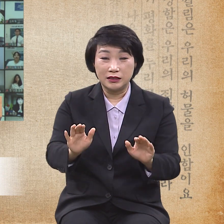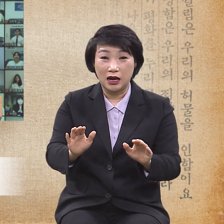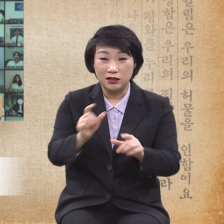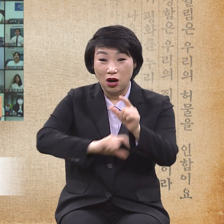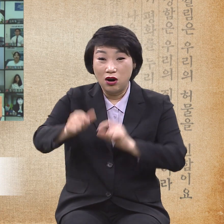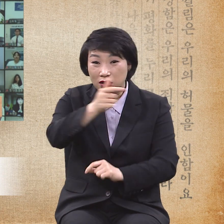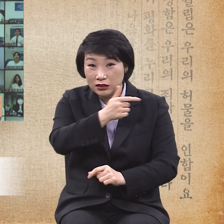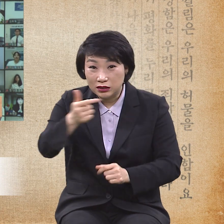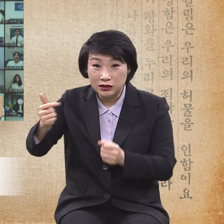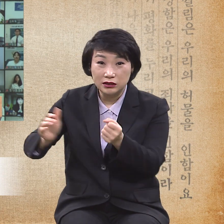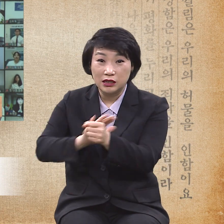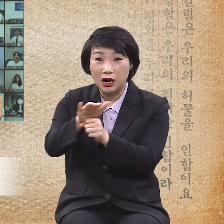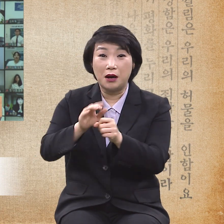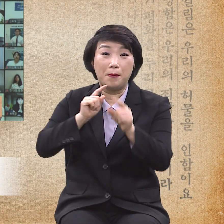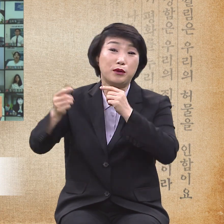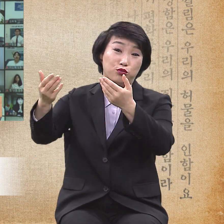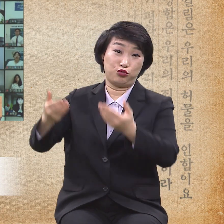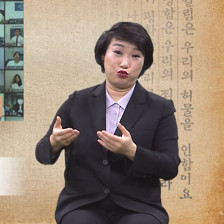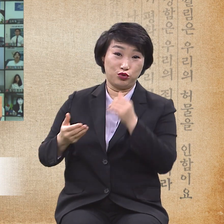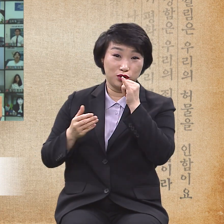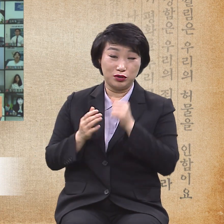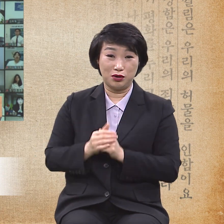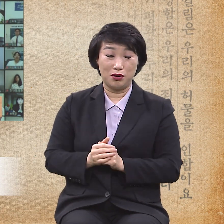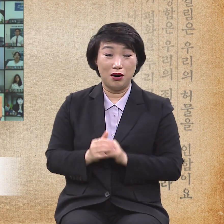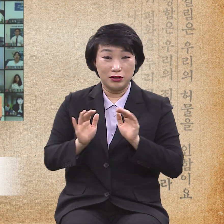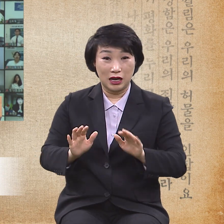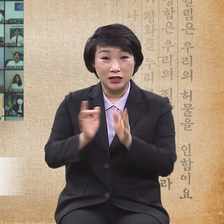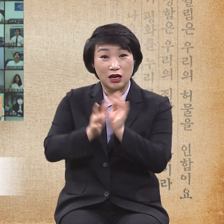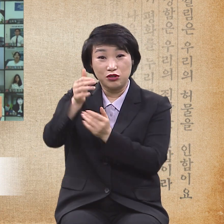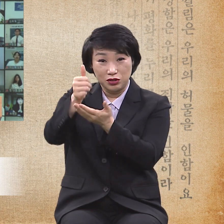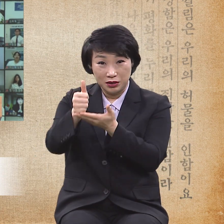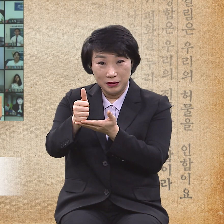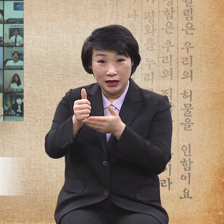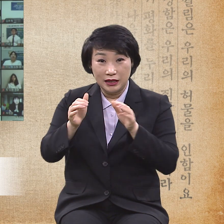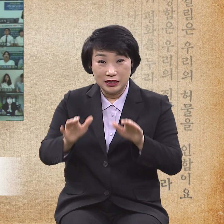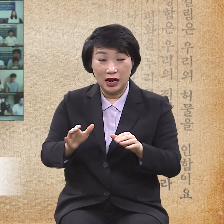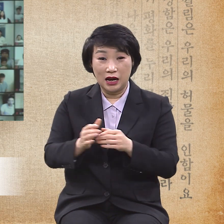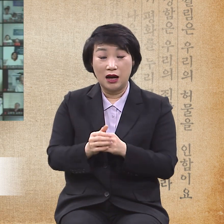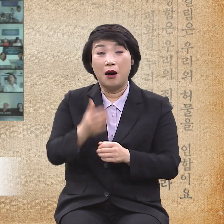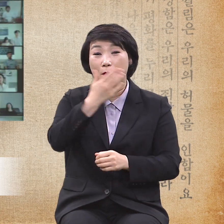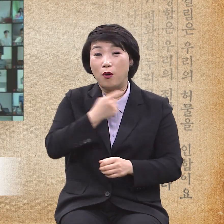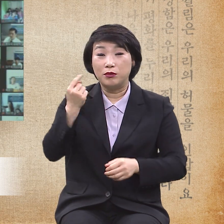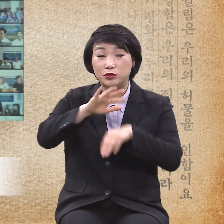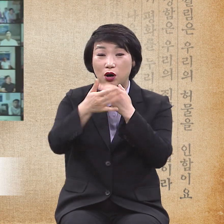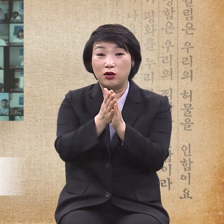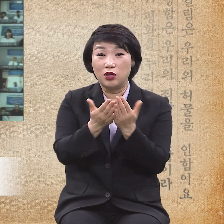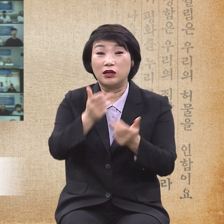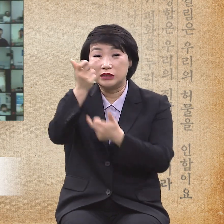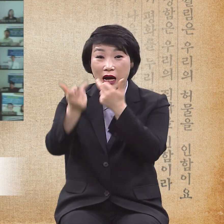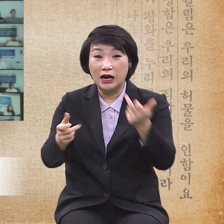더 큰 사랑을 말씀하셨는데 예수님이 복음서의 산상에서 말씀하실